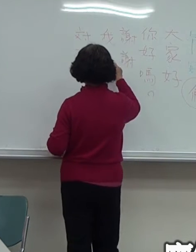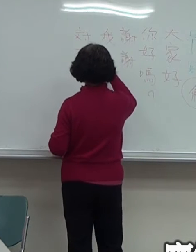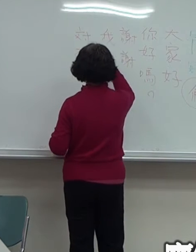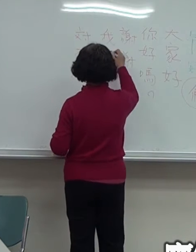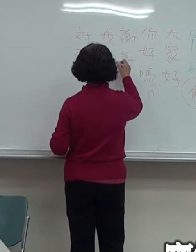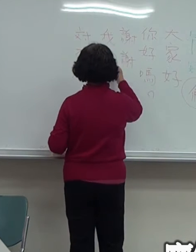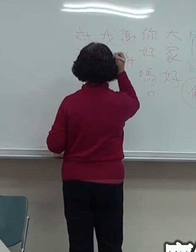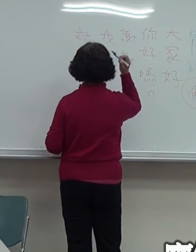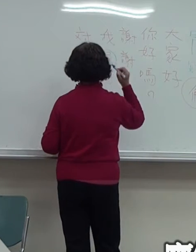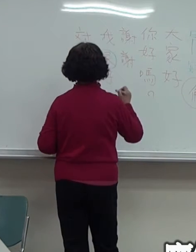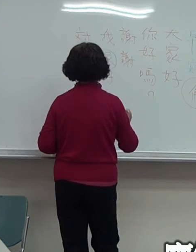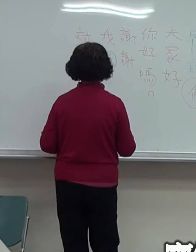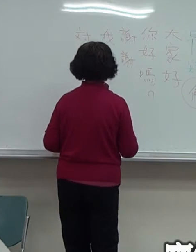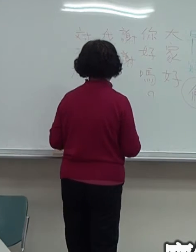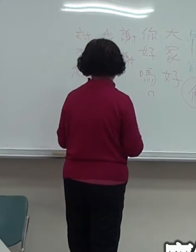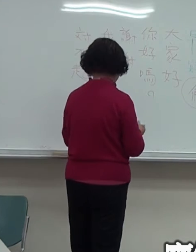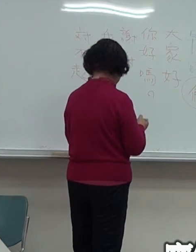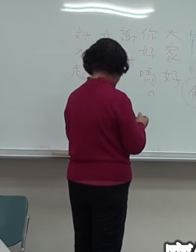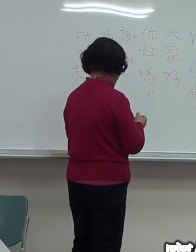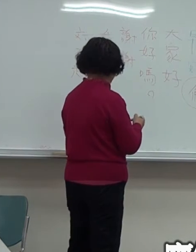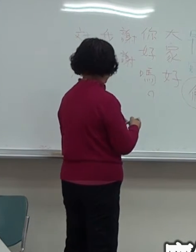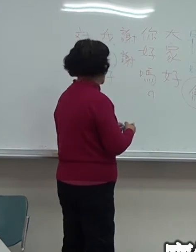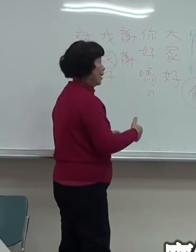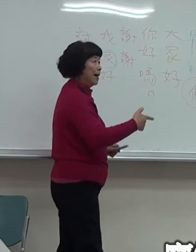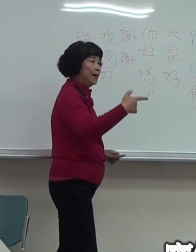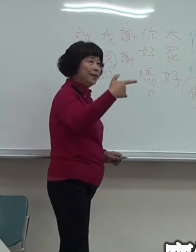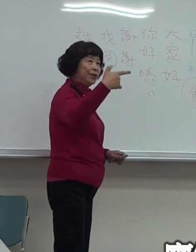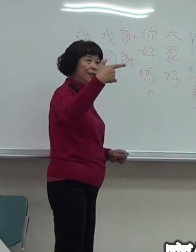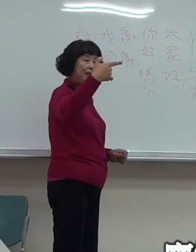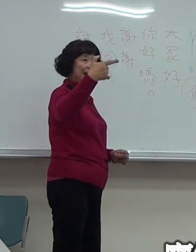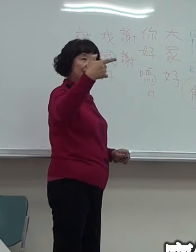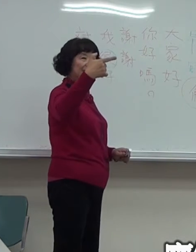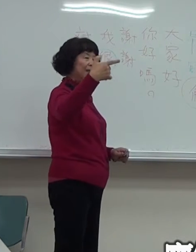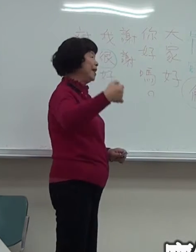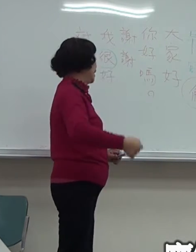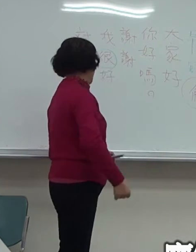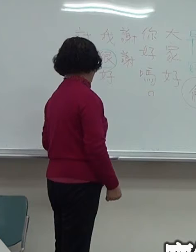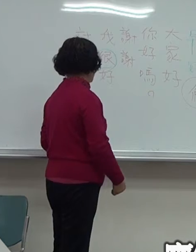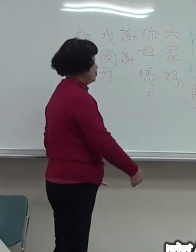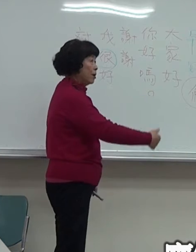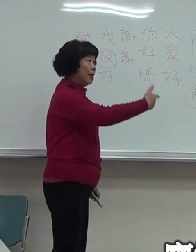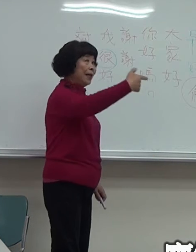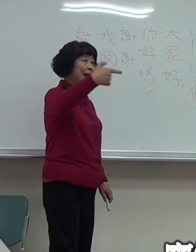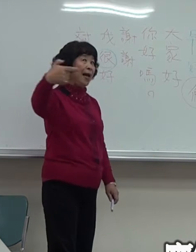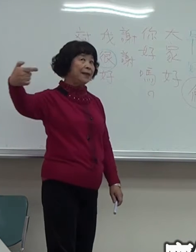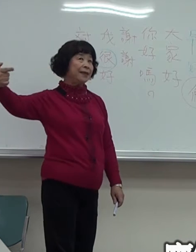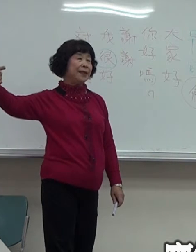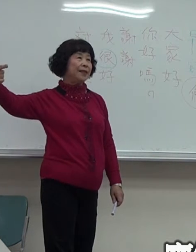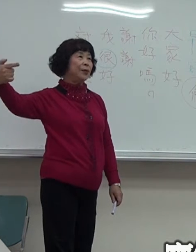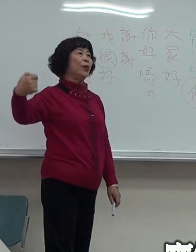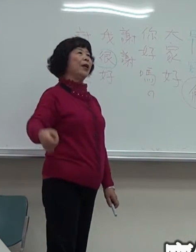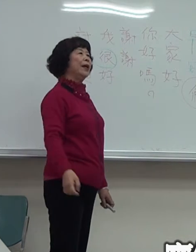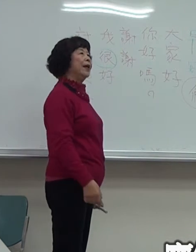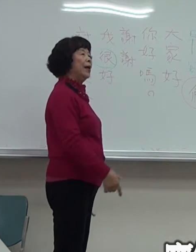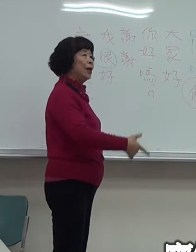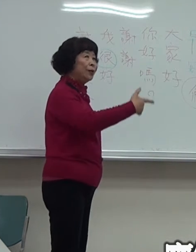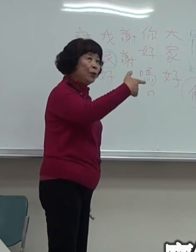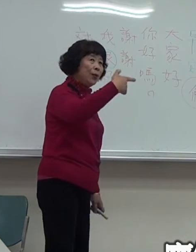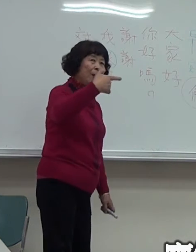很好啊，这个很就是这样子。啊，如果一拉的是最。最美